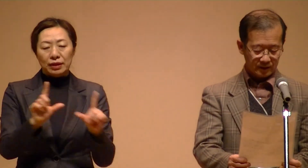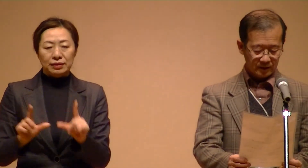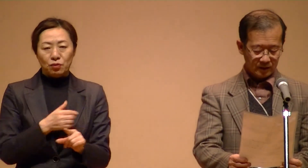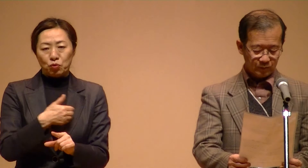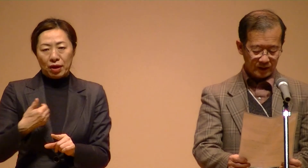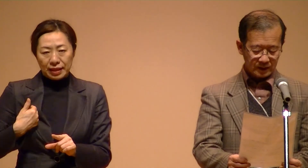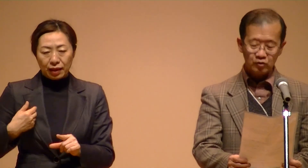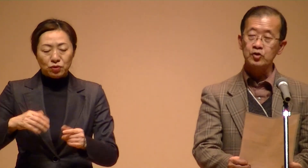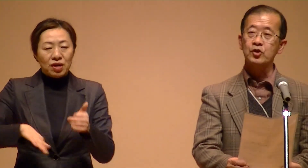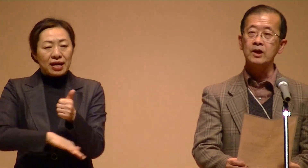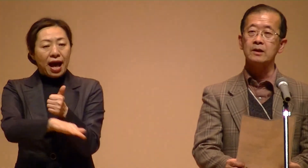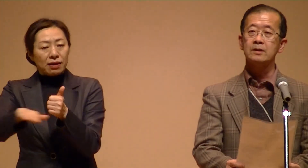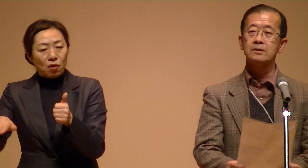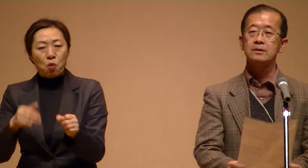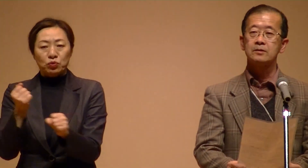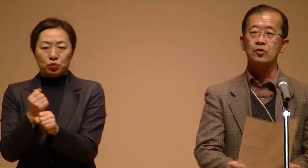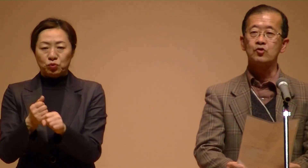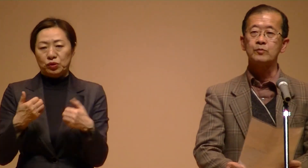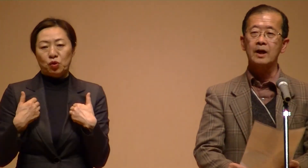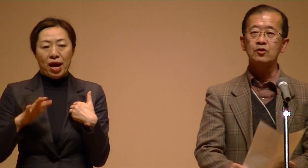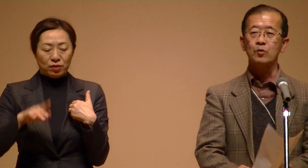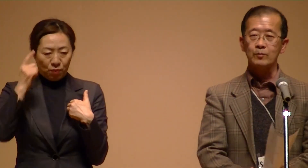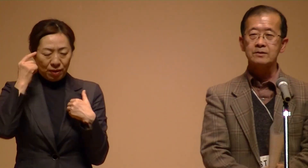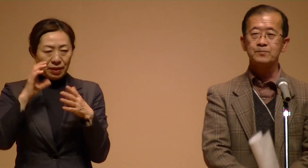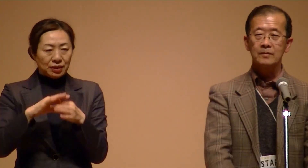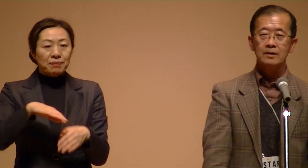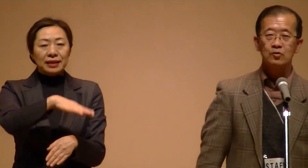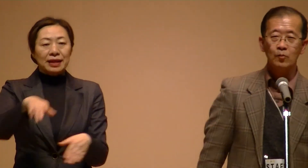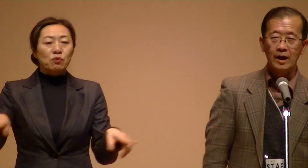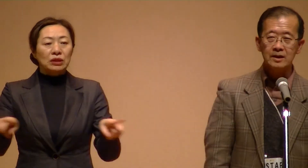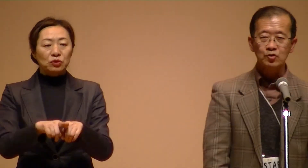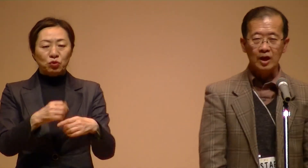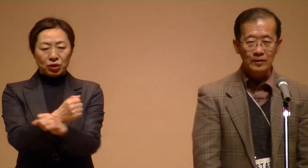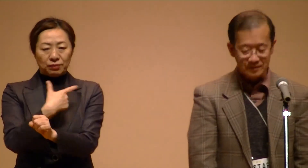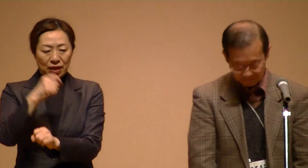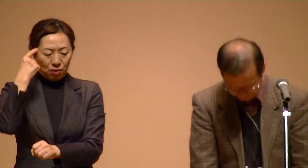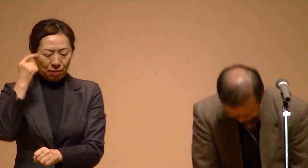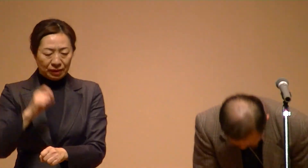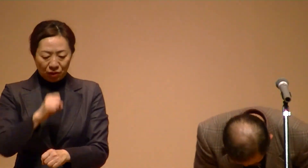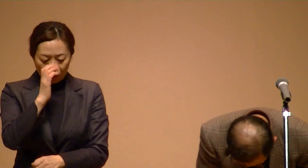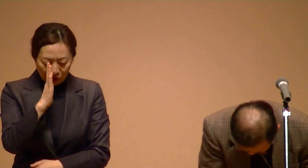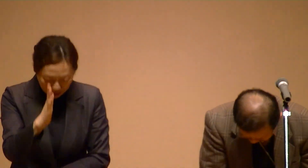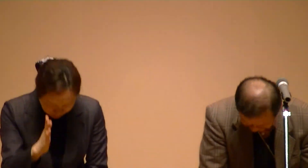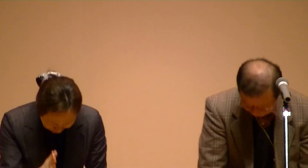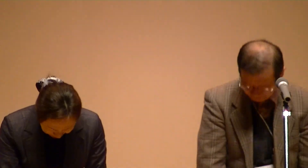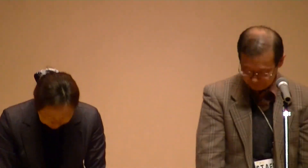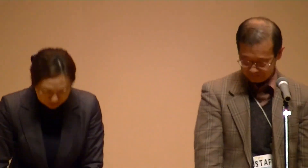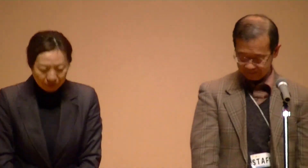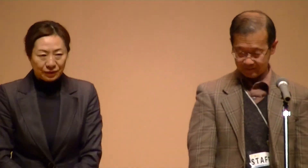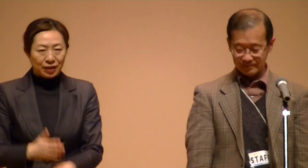ように、皆さんと一緒に取り組みたいと思います。どうもありがとうございます。